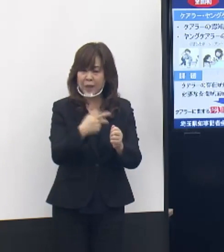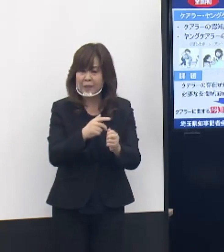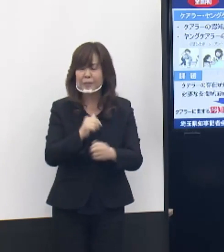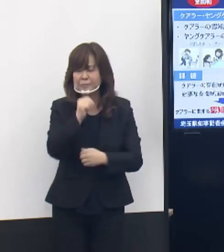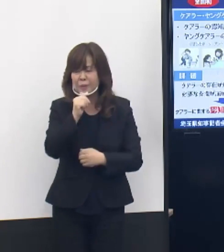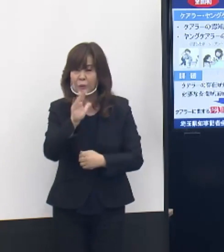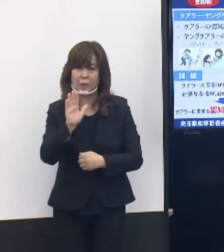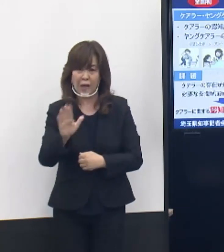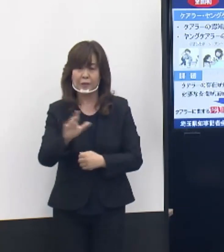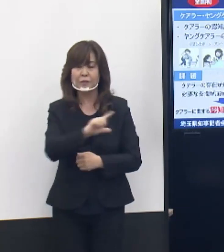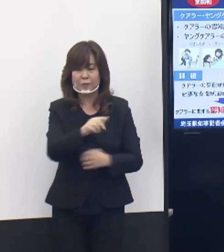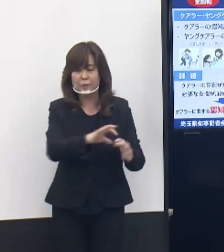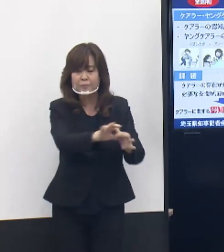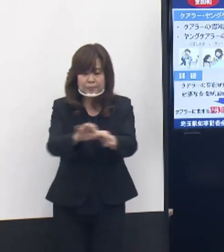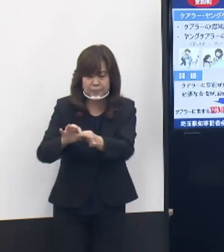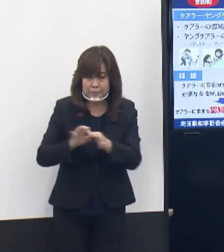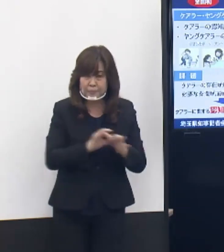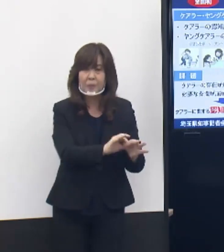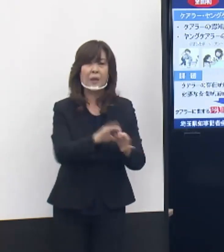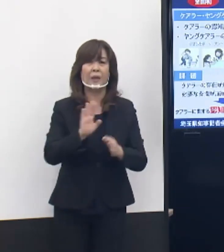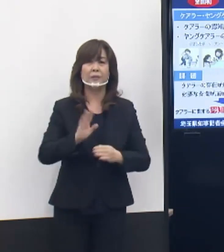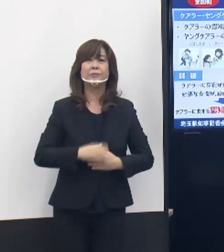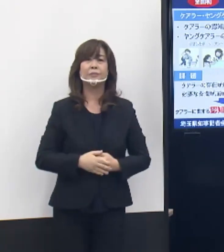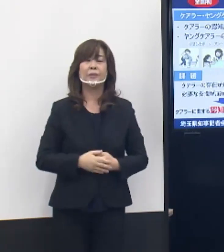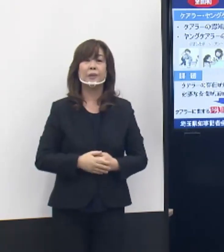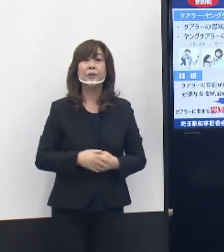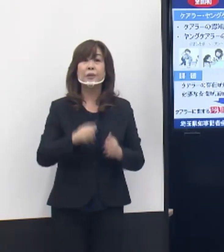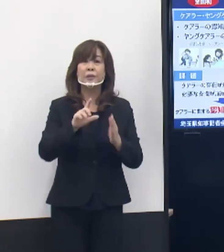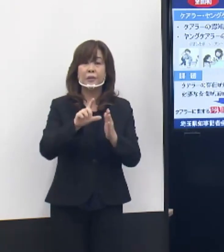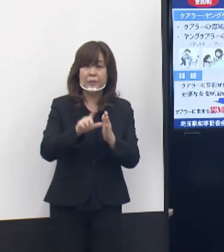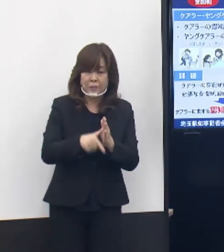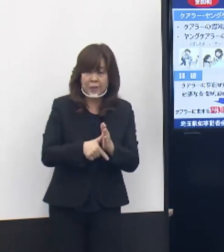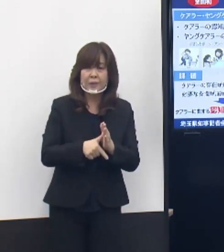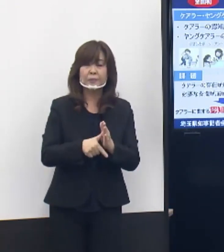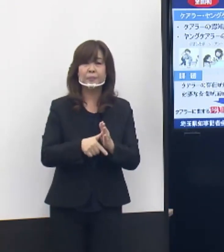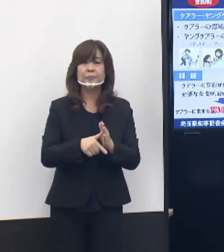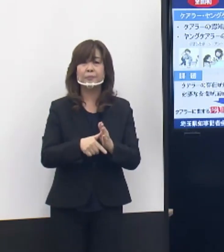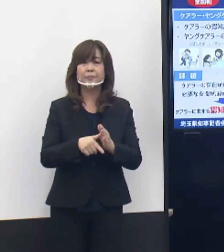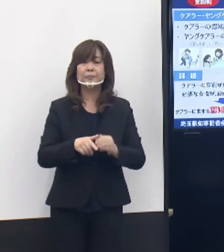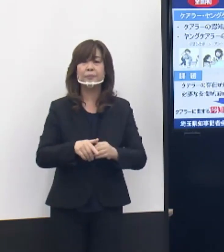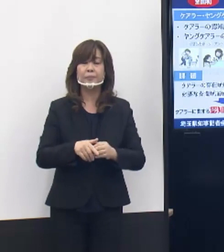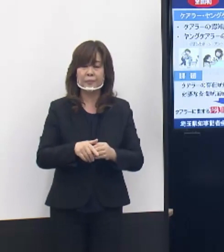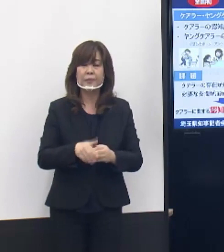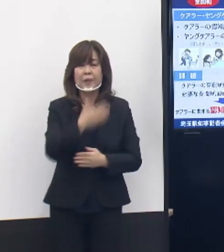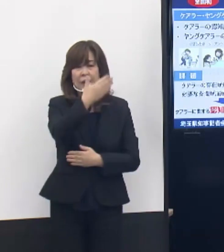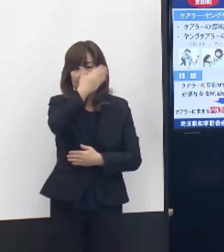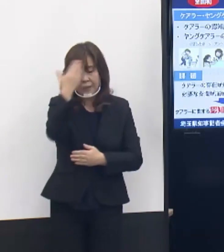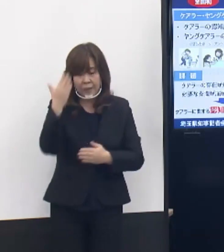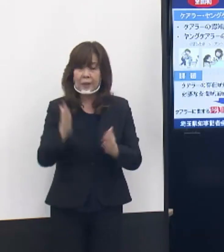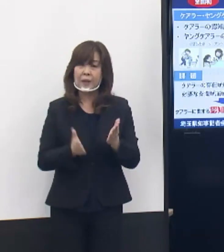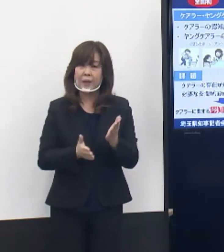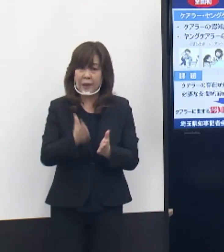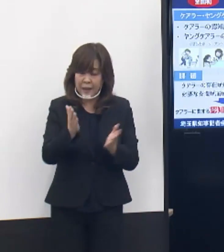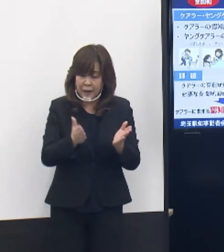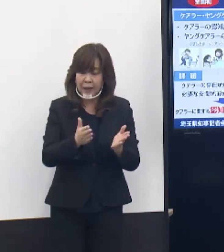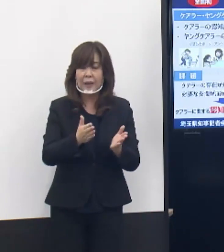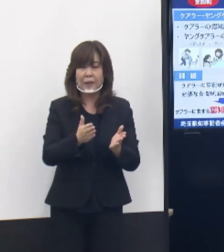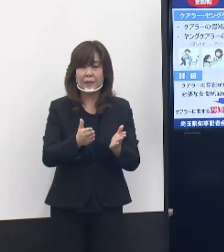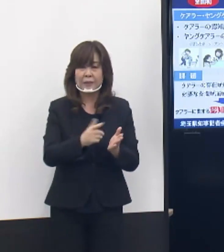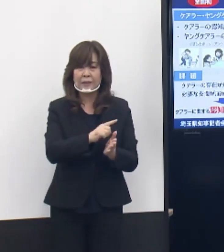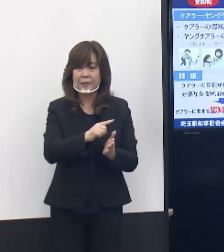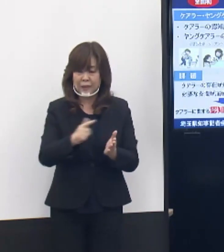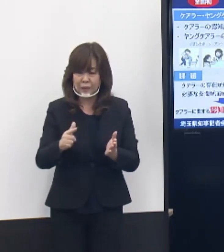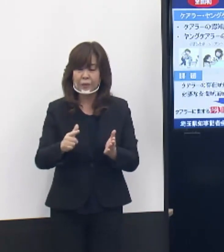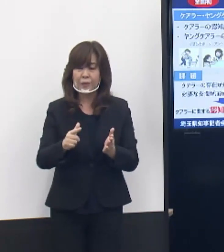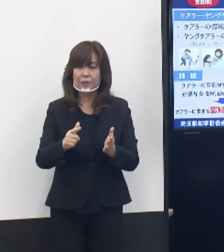も実はそれぞれ独立してはいないと思っています。ただそんな中で先ほど申し上げたケアラー、ヤンケアラーという問題がかつてよ